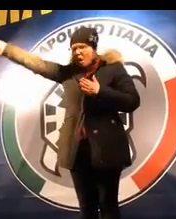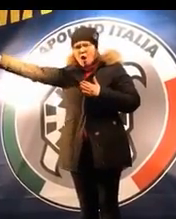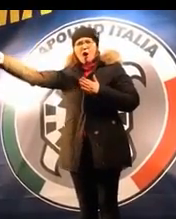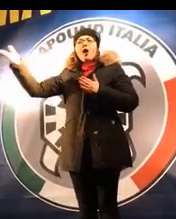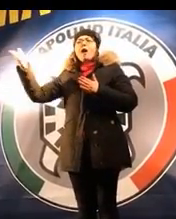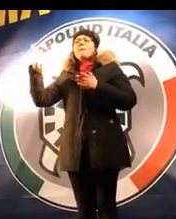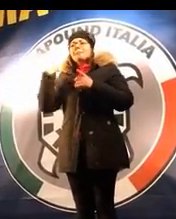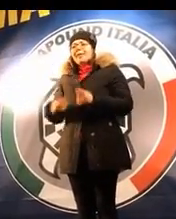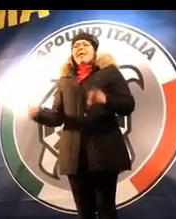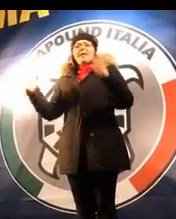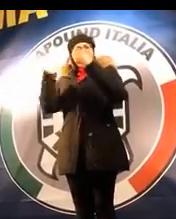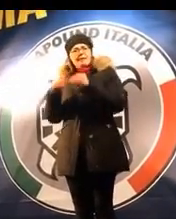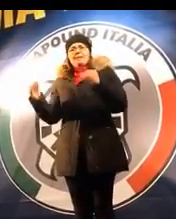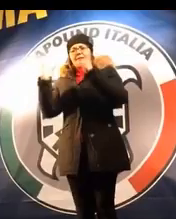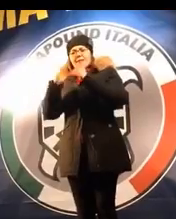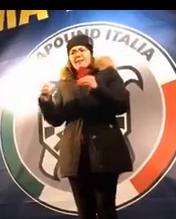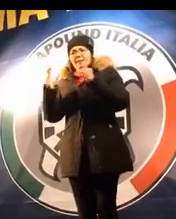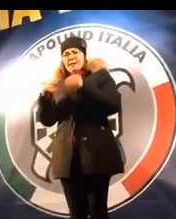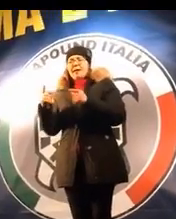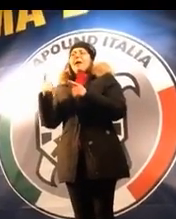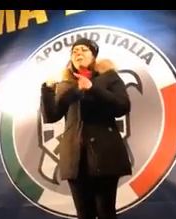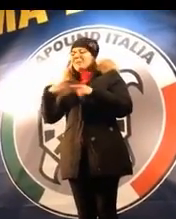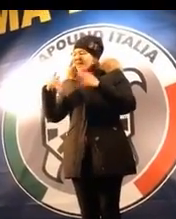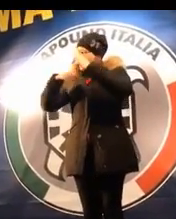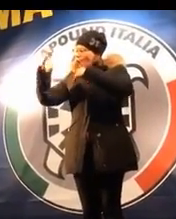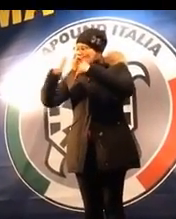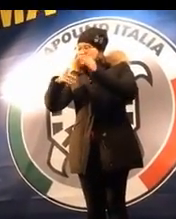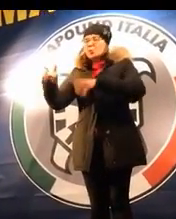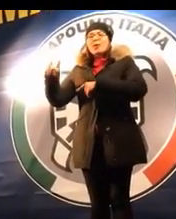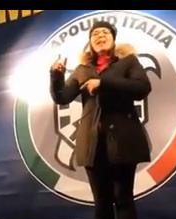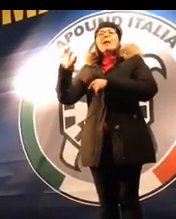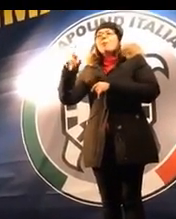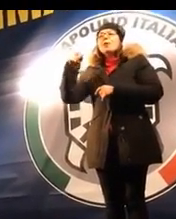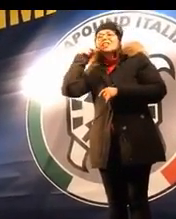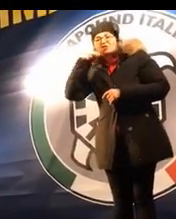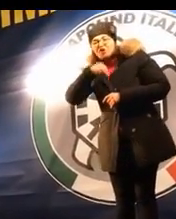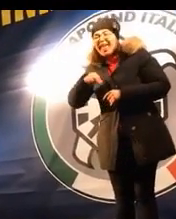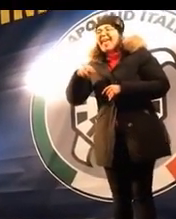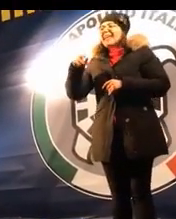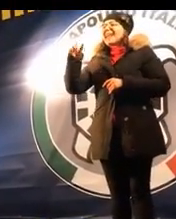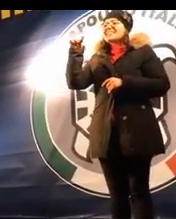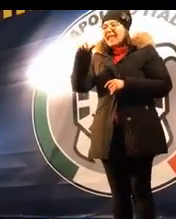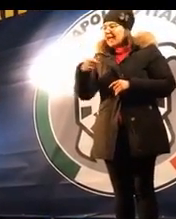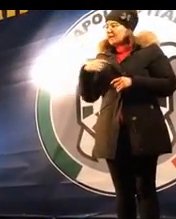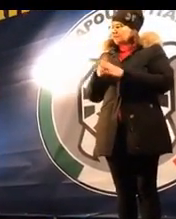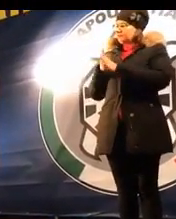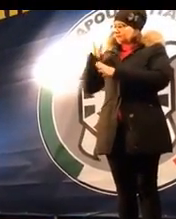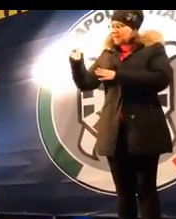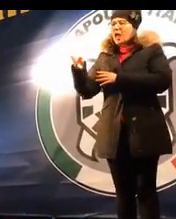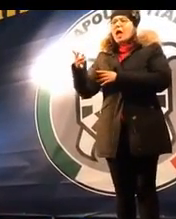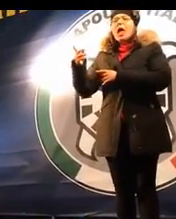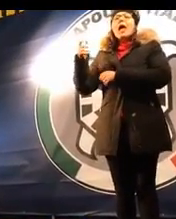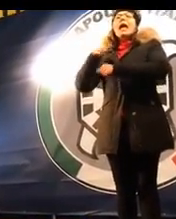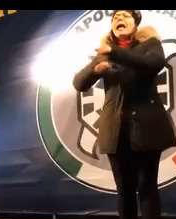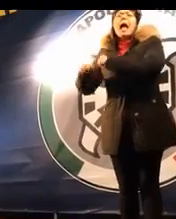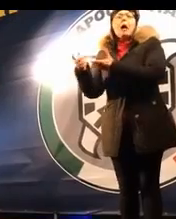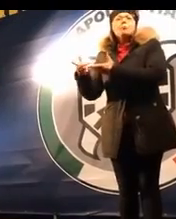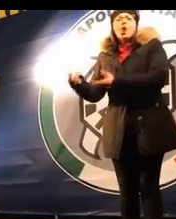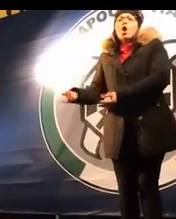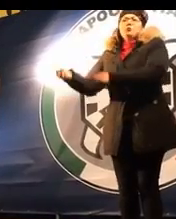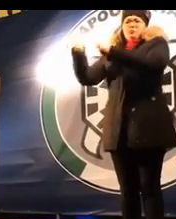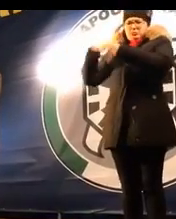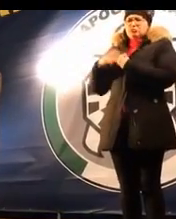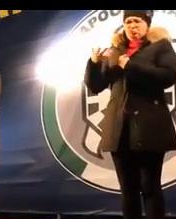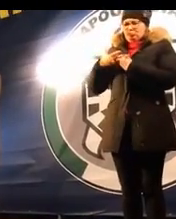sovrana a costruire in Nigeria e in Senegal queste strutture in cambio di cosa? Magari in cambio di risorse, ma soprattutto in